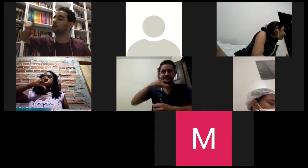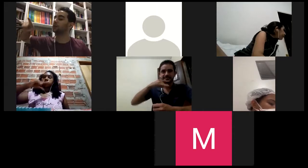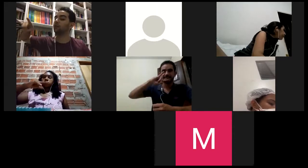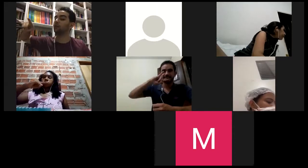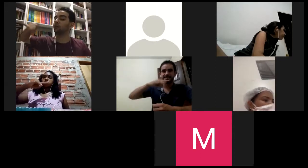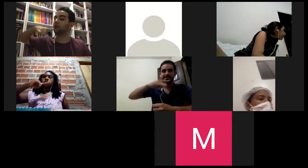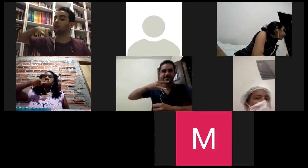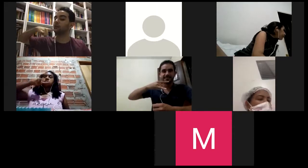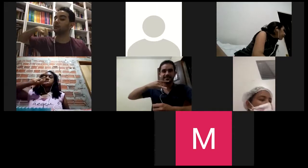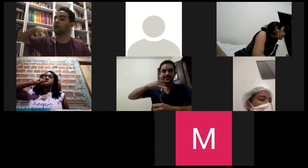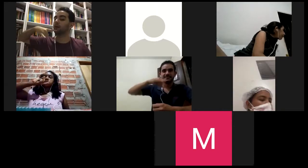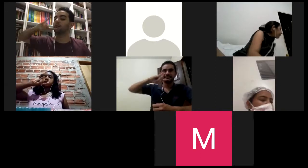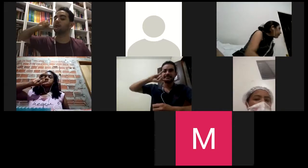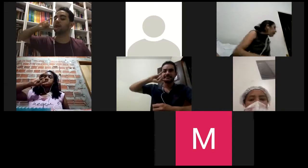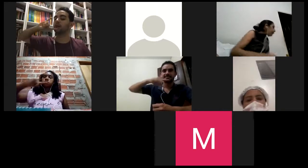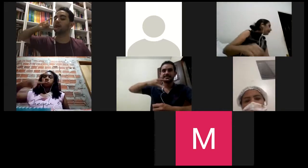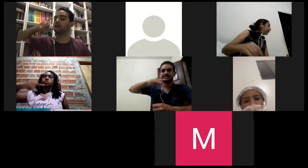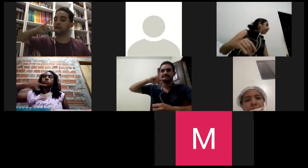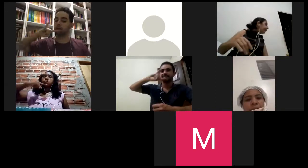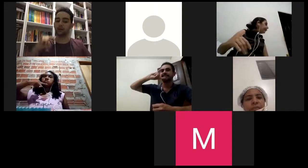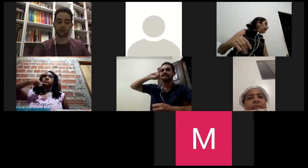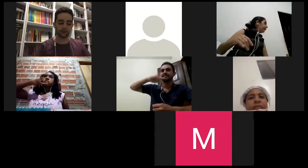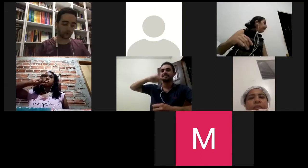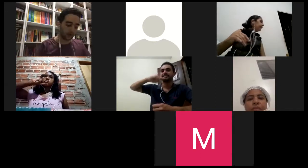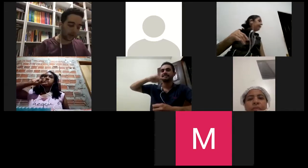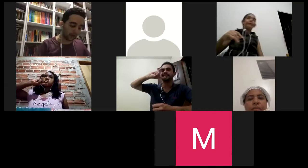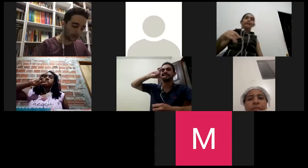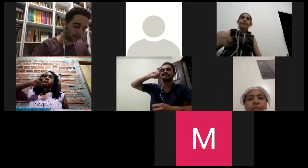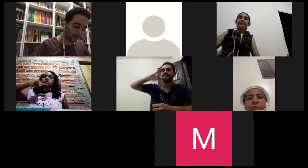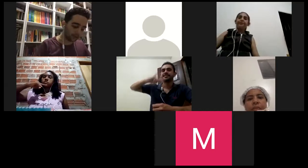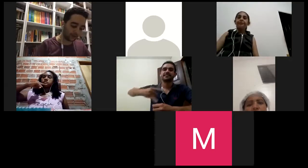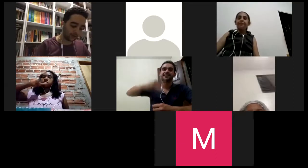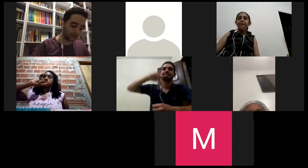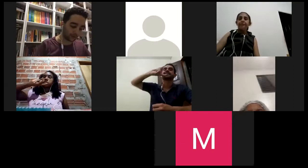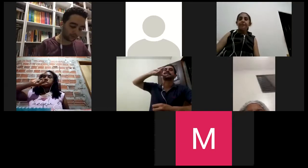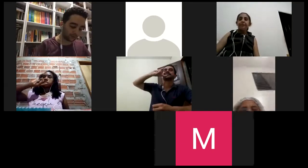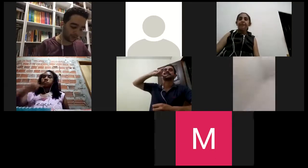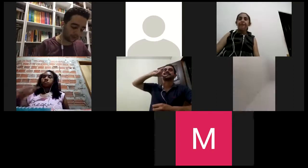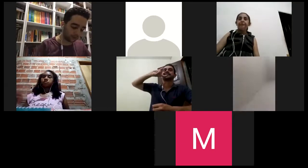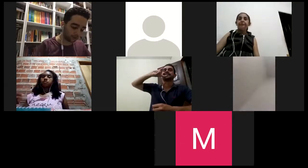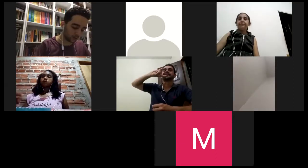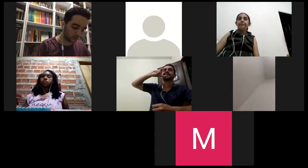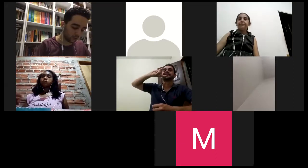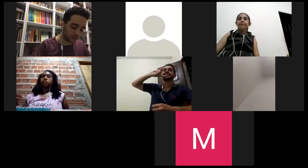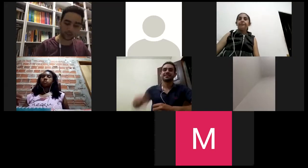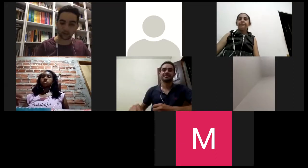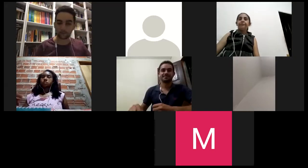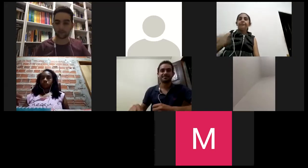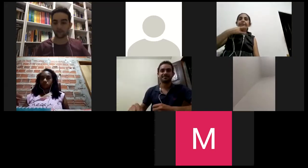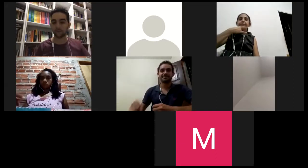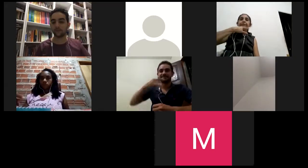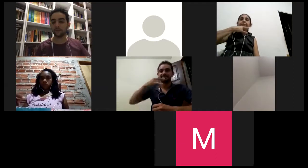O indicador, coloca no queixo e vira. Isso. Aí daí já aproveita e faz